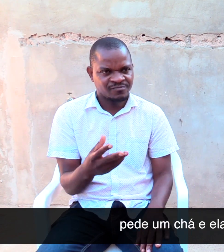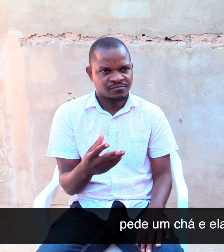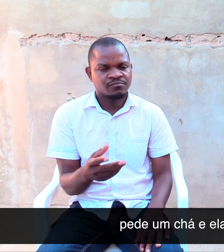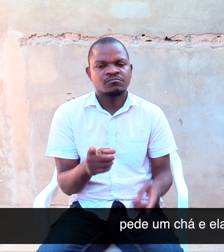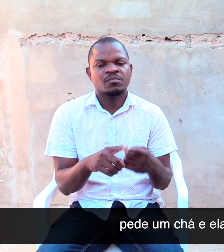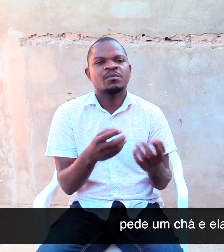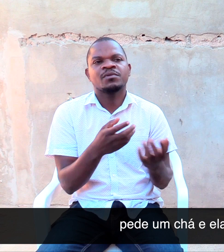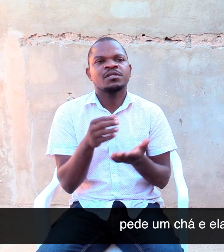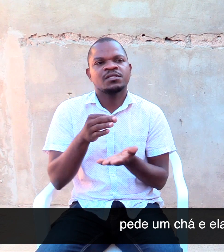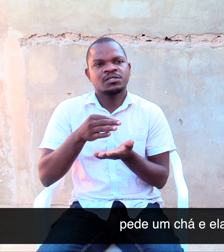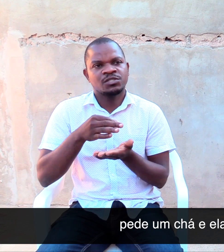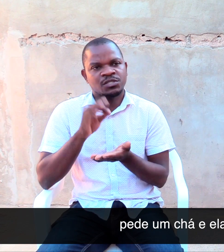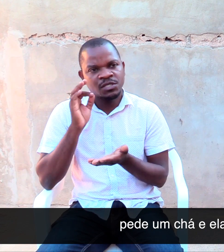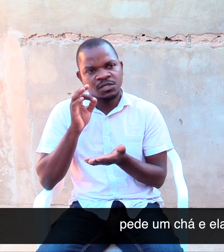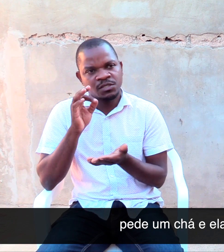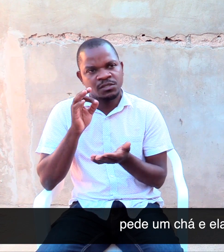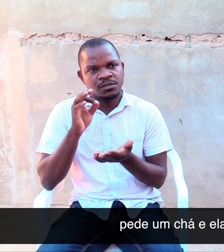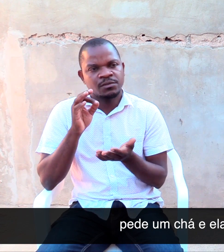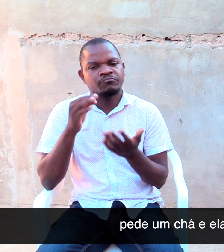pede um chá,